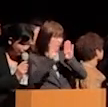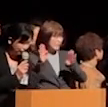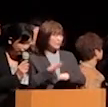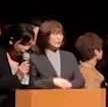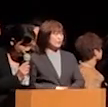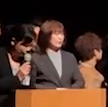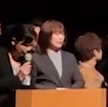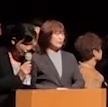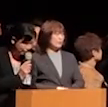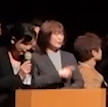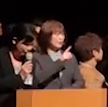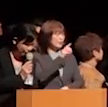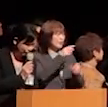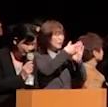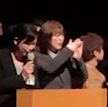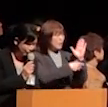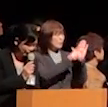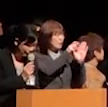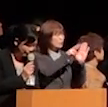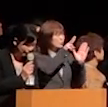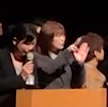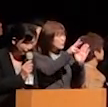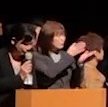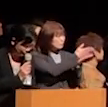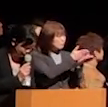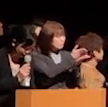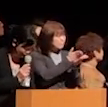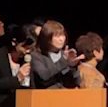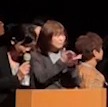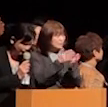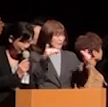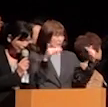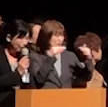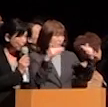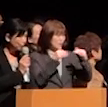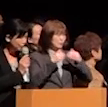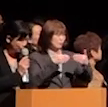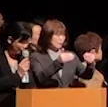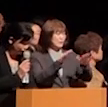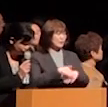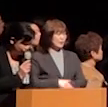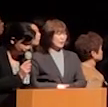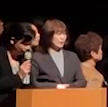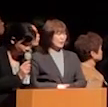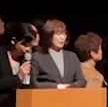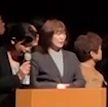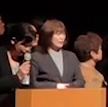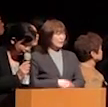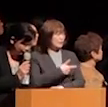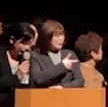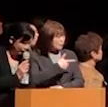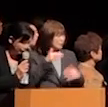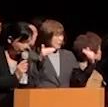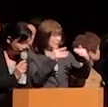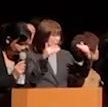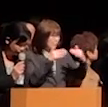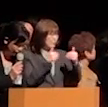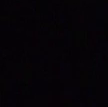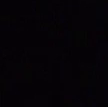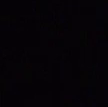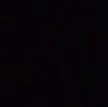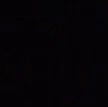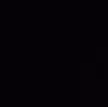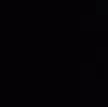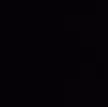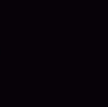では12のテーマで部会に分かれて議論をしてきました。多くのワークショップを行い議論を深